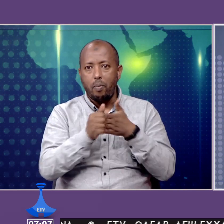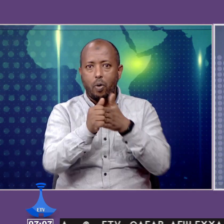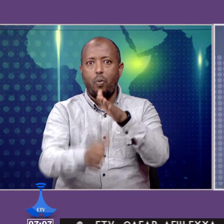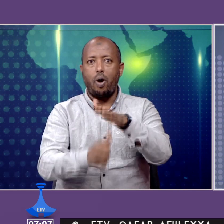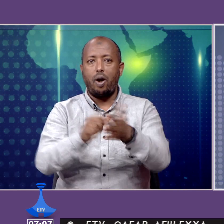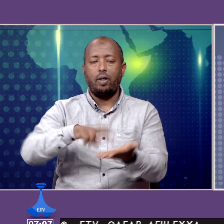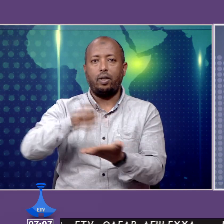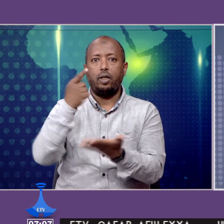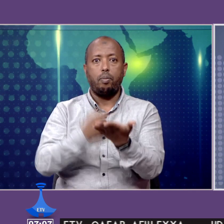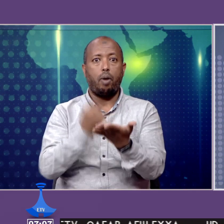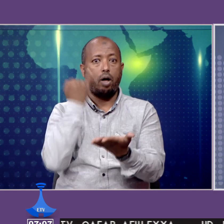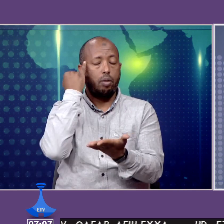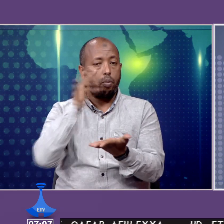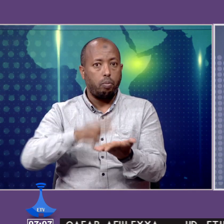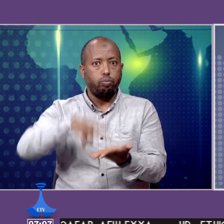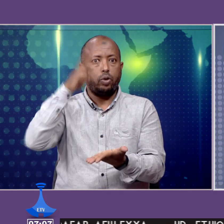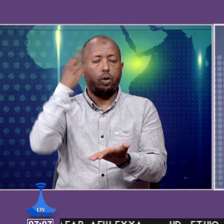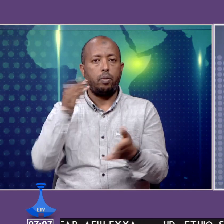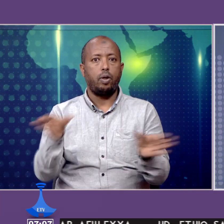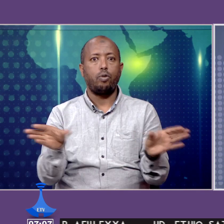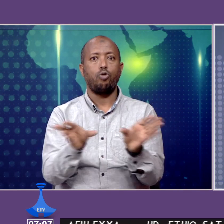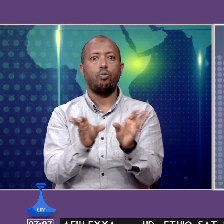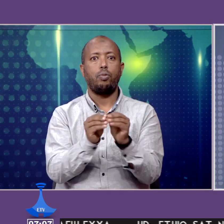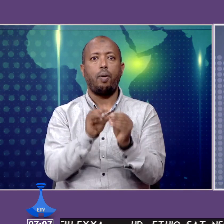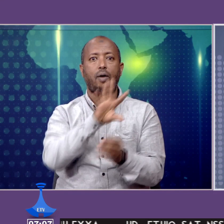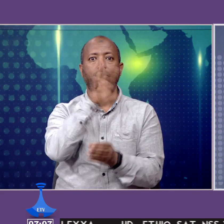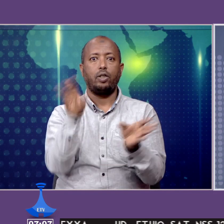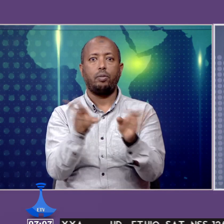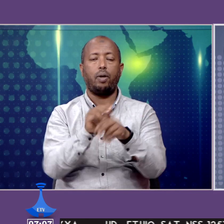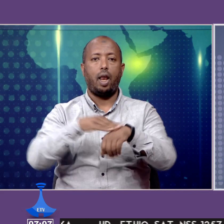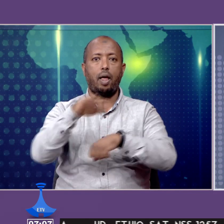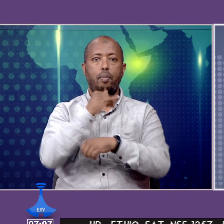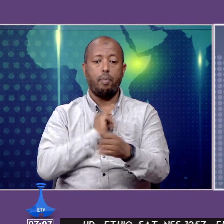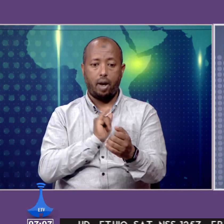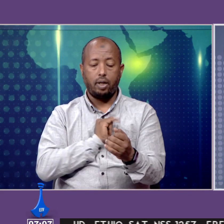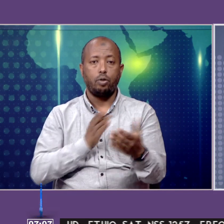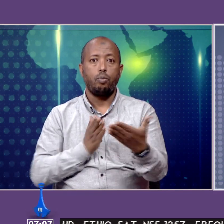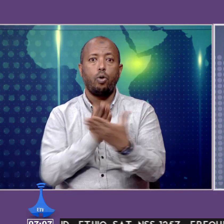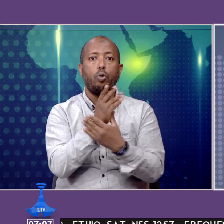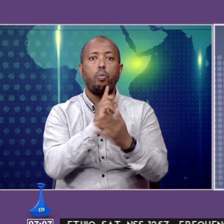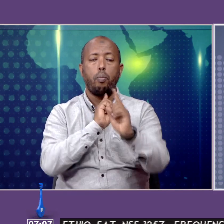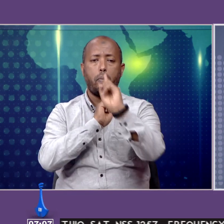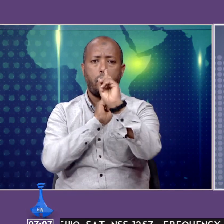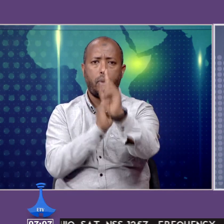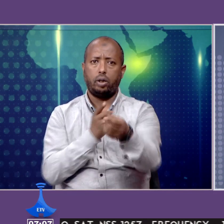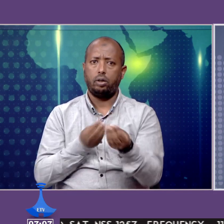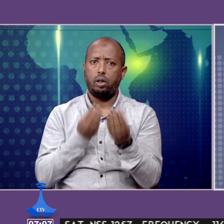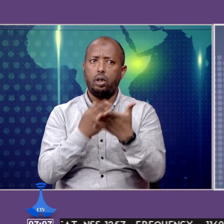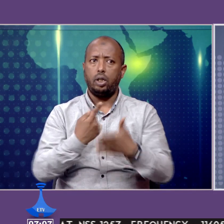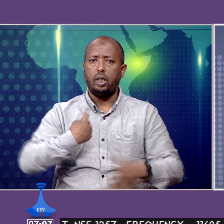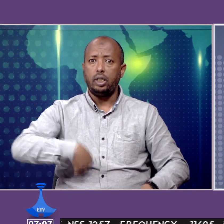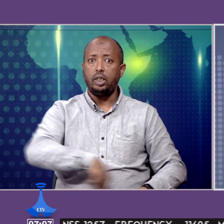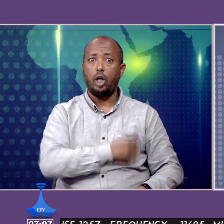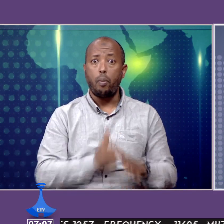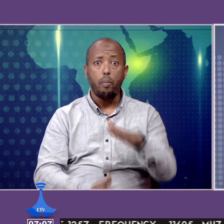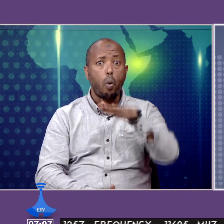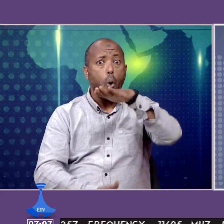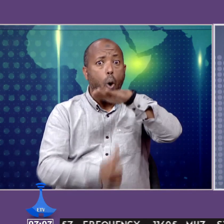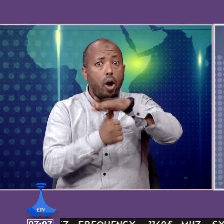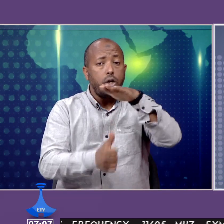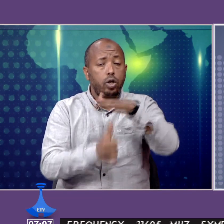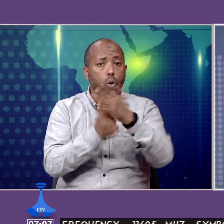ተነስተዋል የሶማሊያ መንግስት አንስቶ ስለነበር በእኛም በኩል ምላሽ ተሰጥቷል እኛ